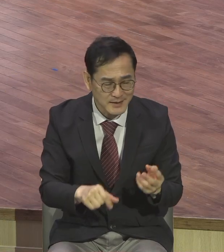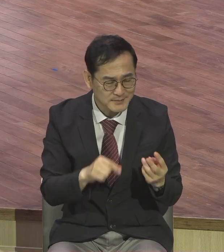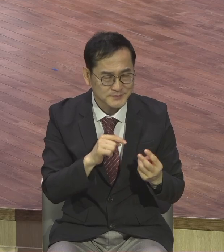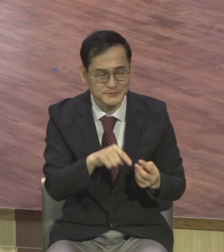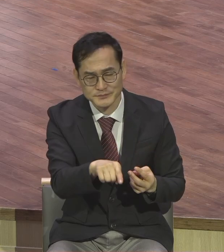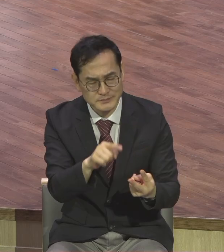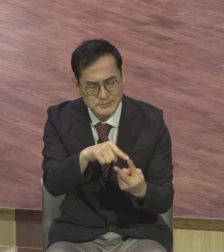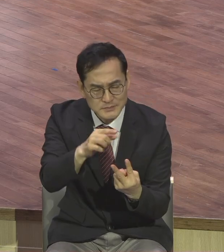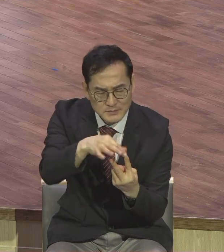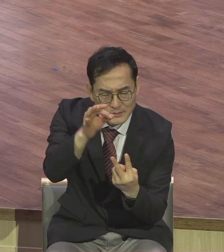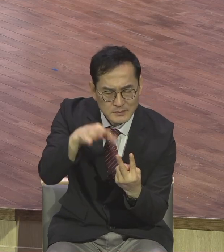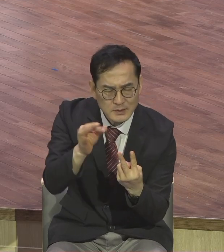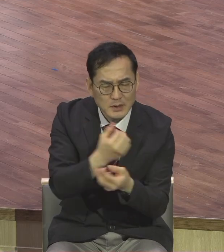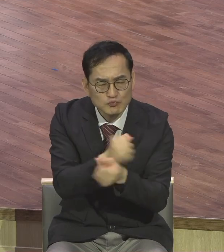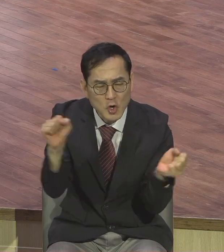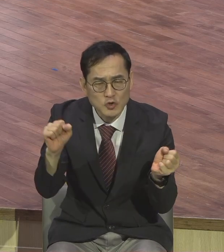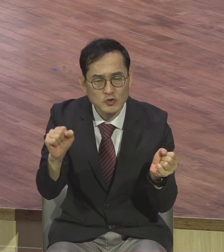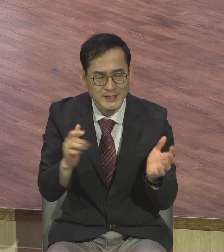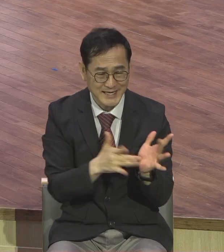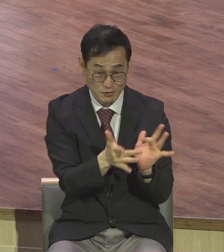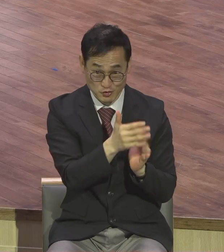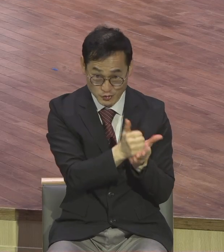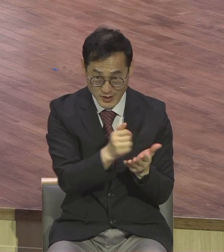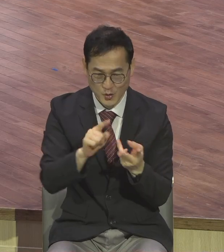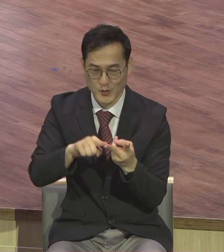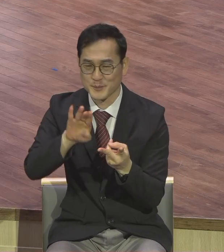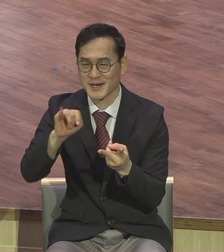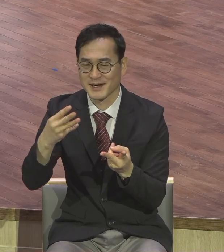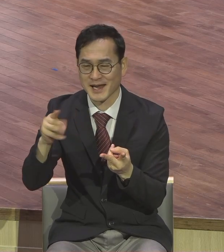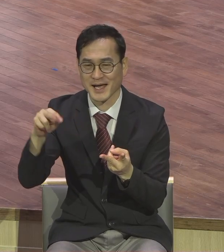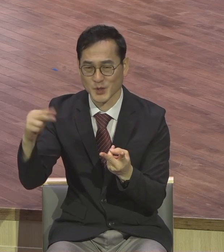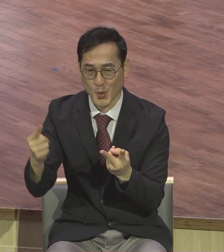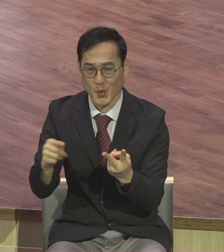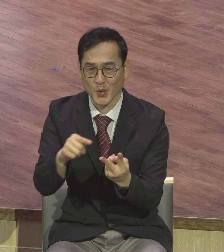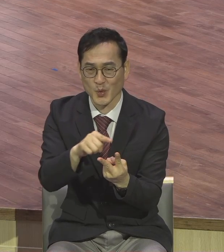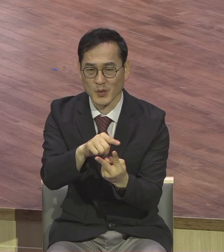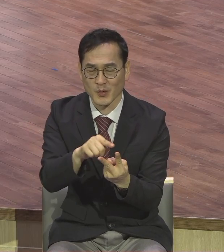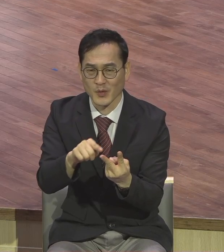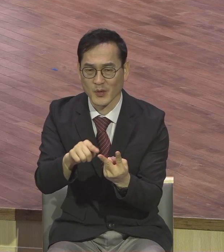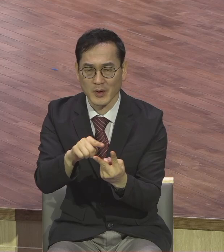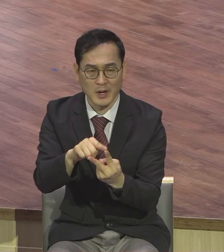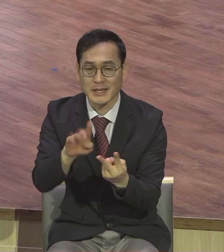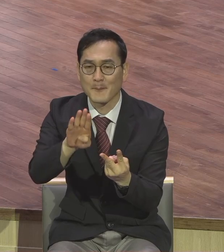빌라도 입장에 생각할 때 당연히 예수님인 줄 알았어요. 그런데 정반대였어요.